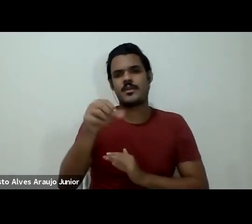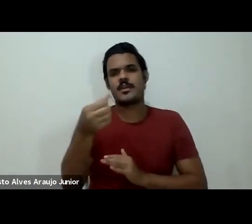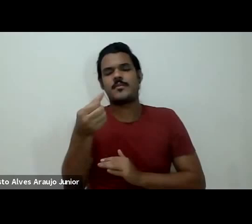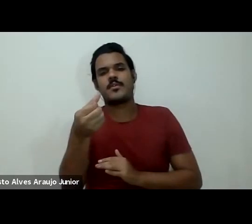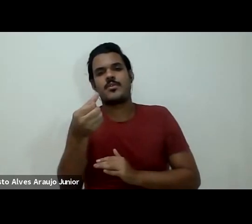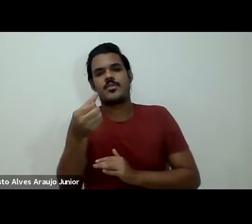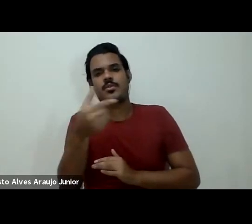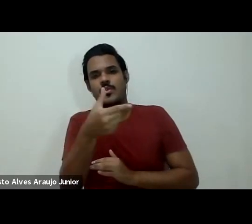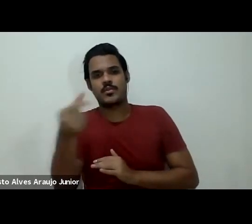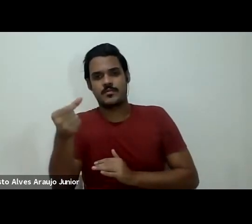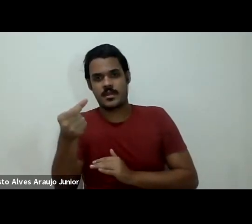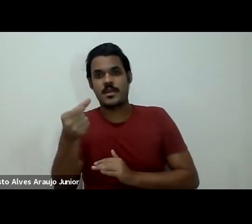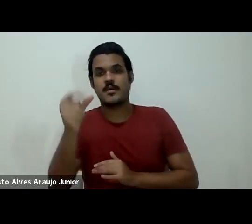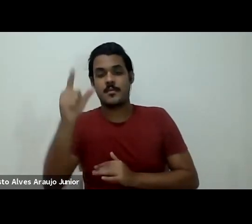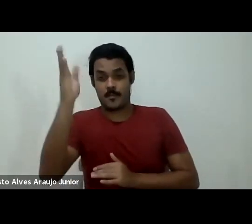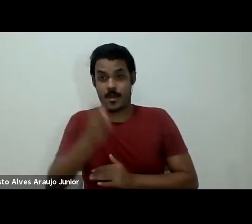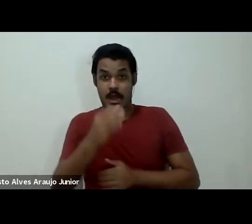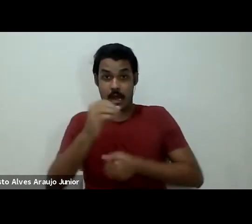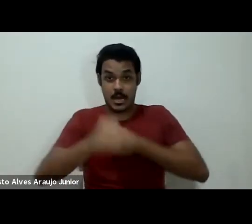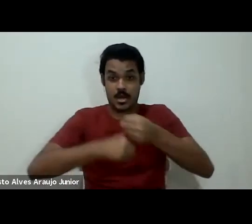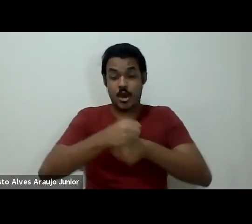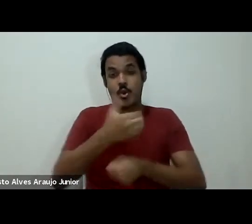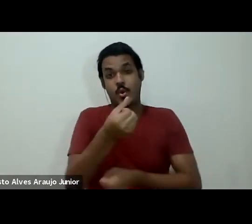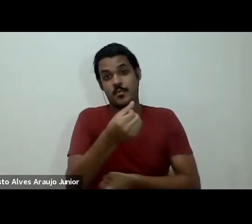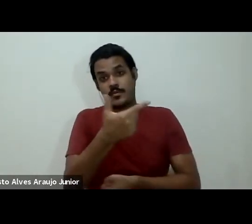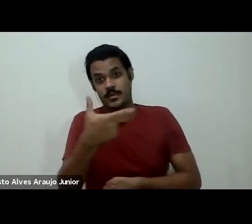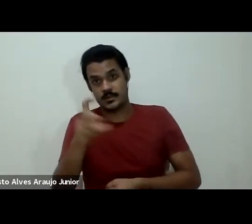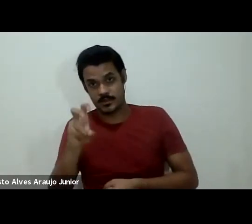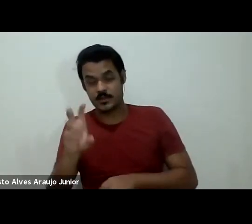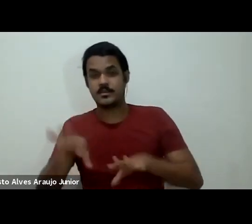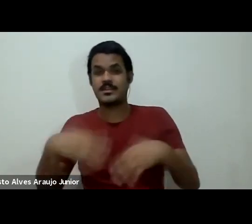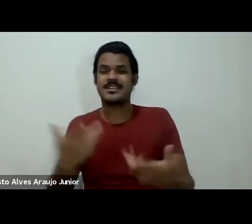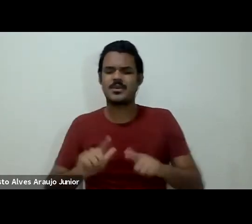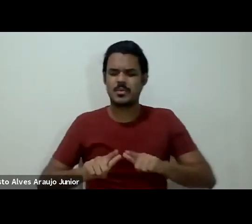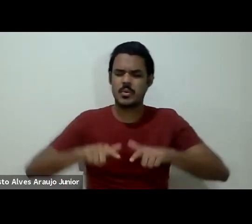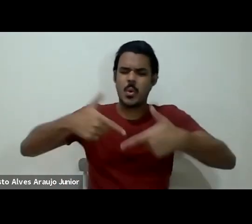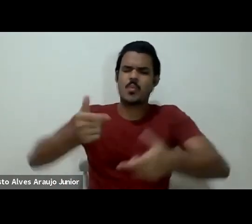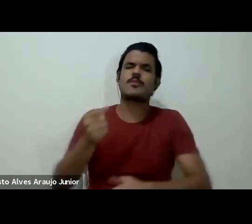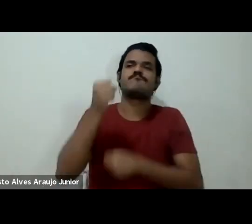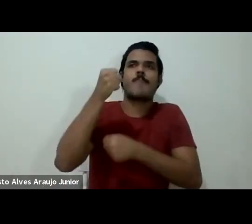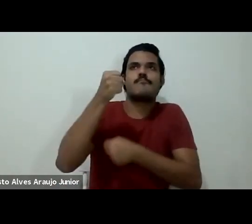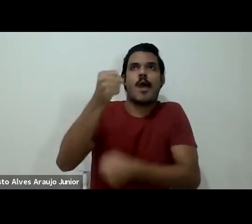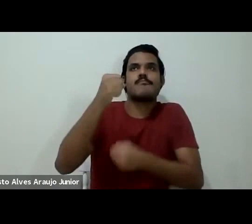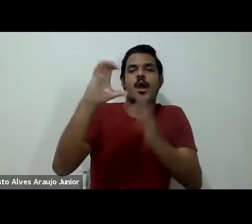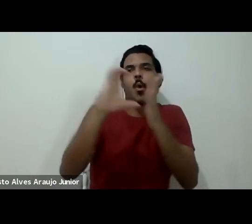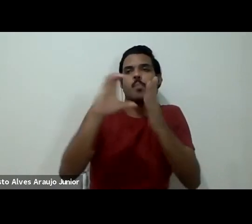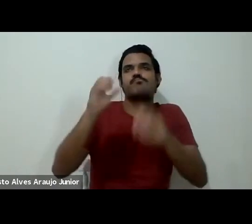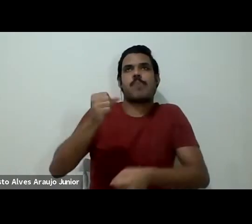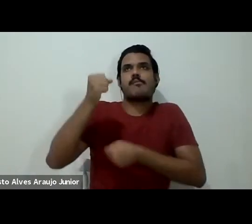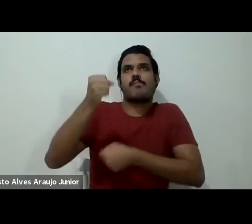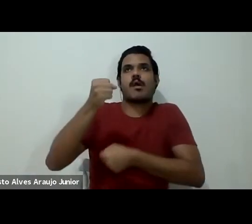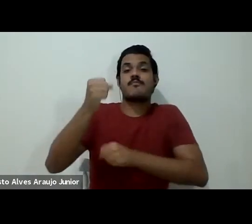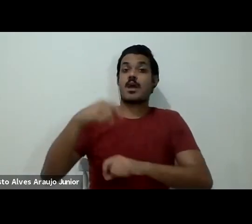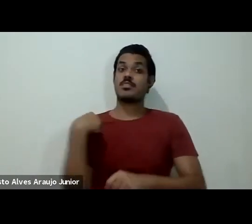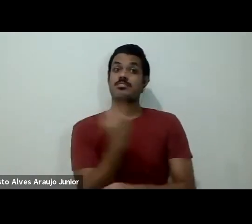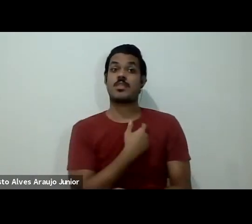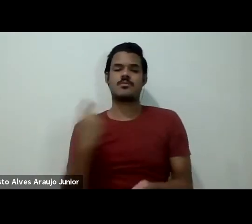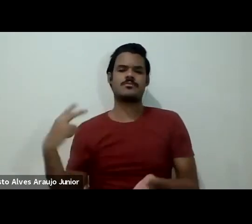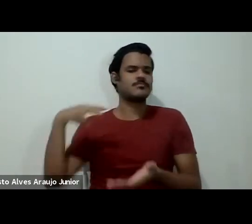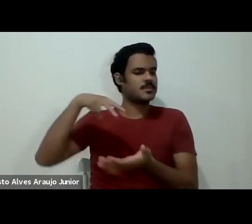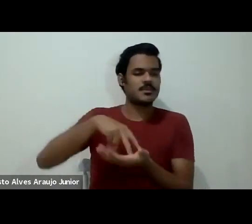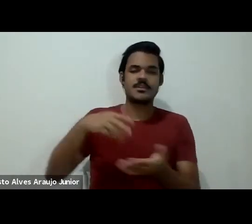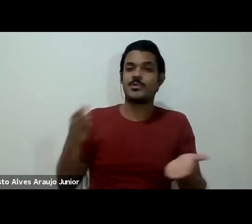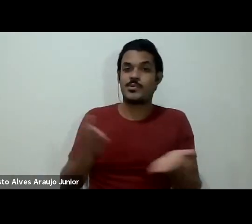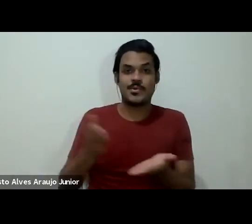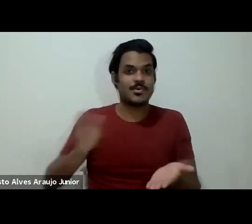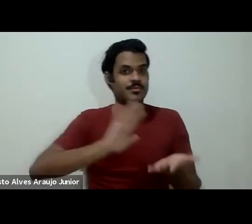5626/05, e foi através dessa militância das comunidades surdas que nós estamos aqui, né, como